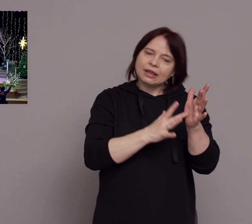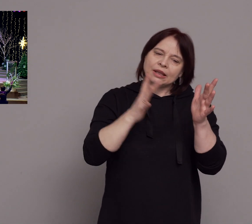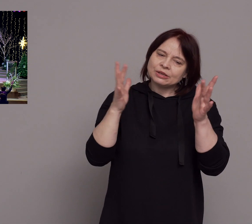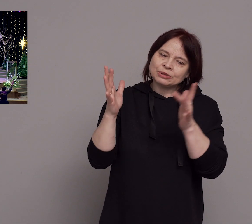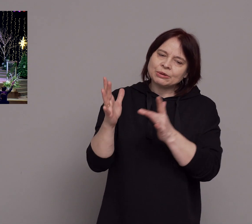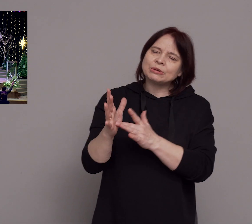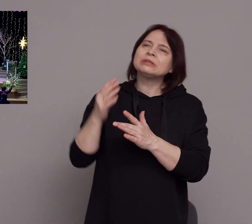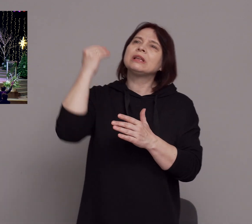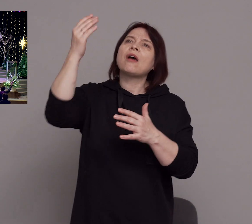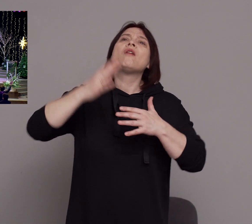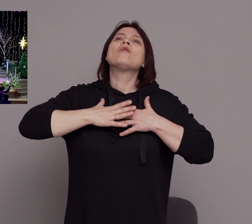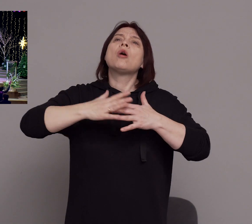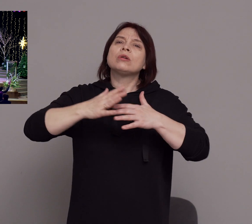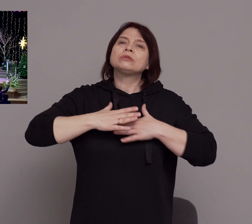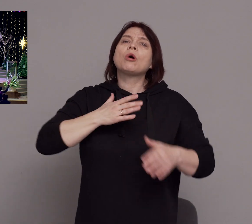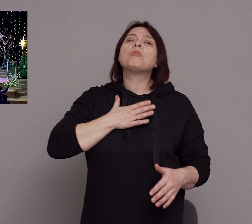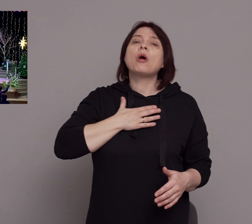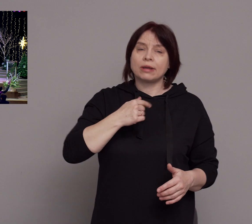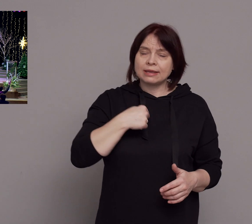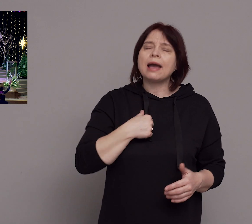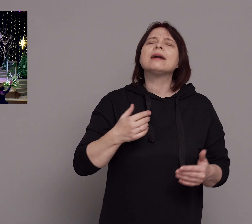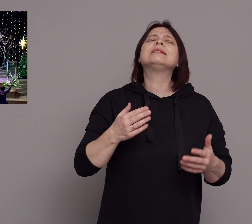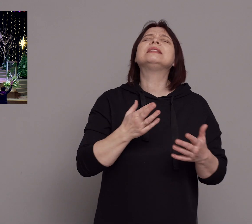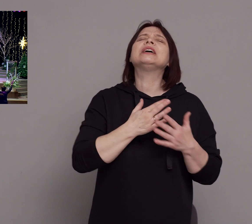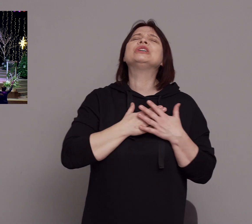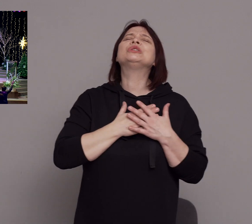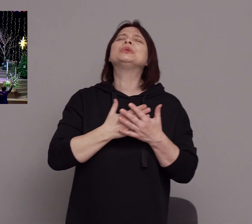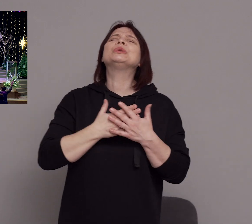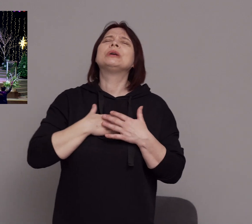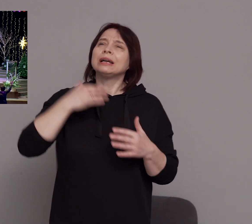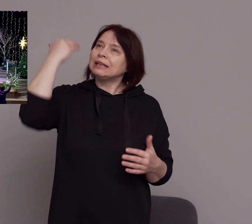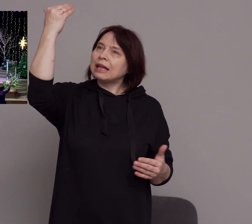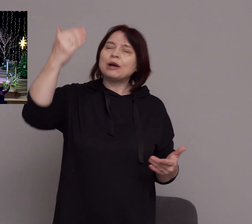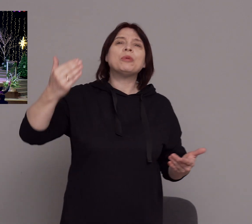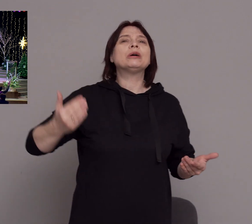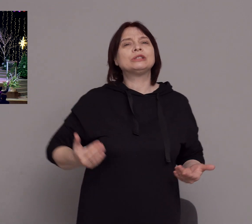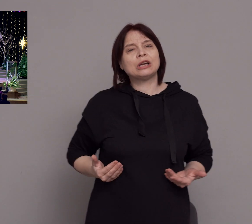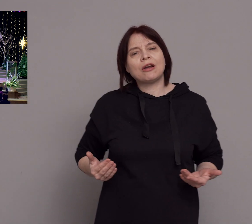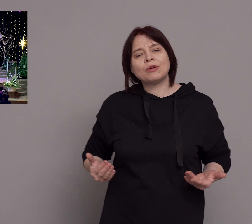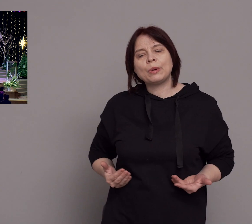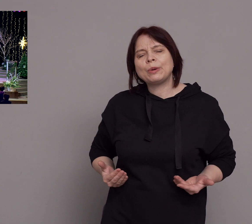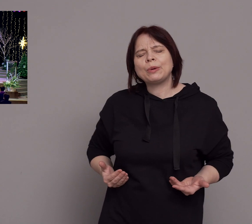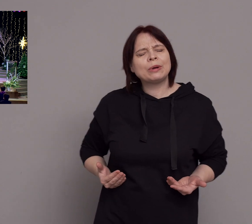Иисус, ты воздух мой, которым я дышу. Тобой живу,